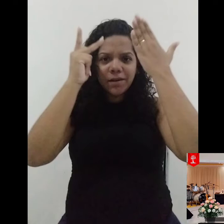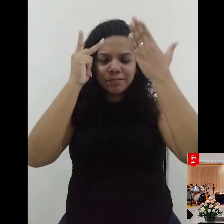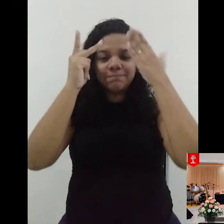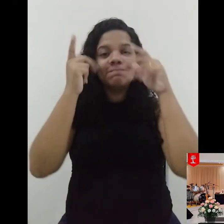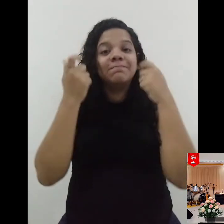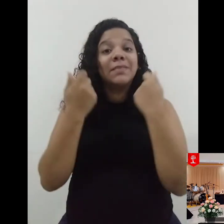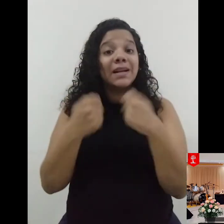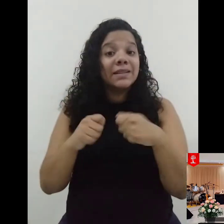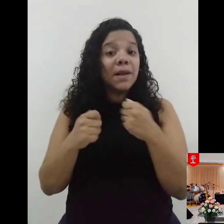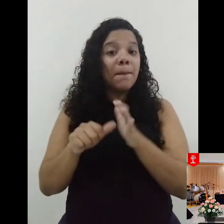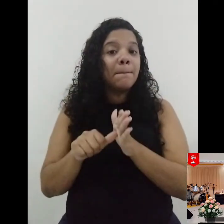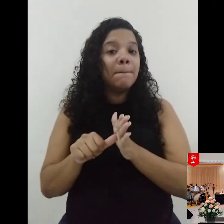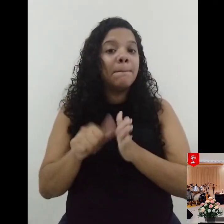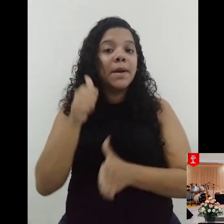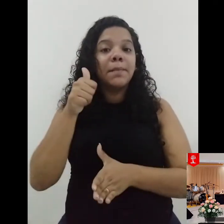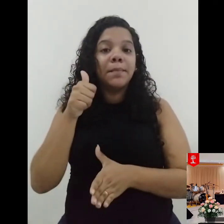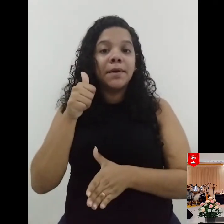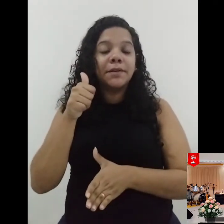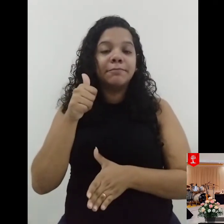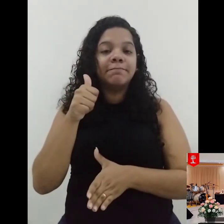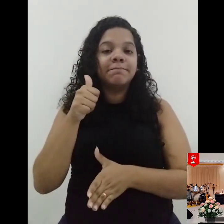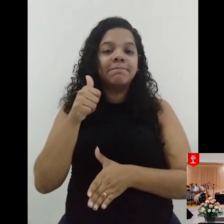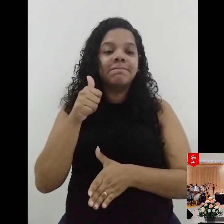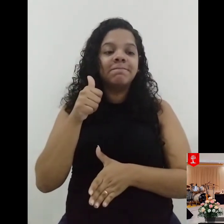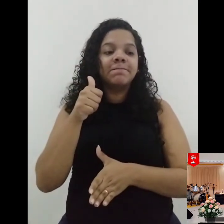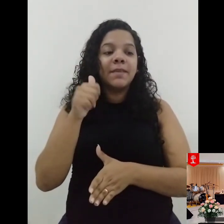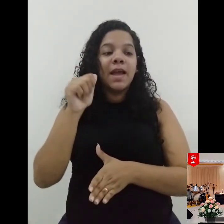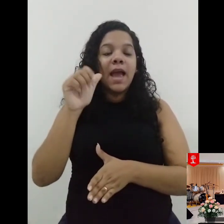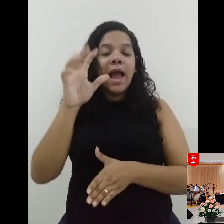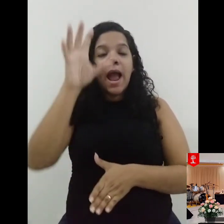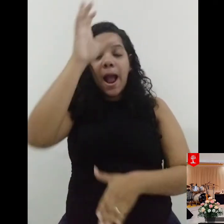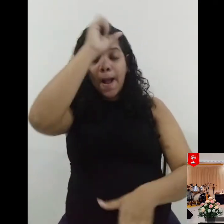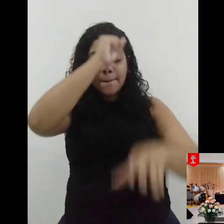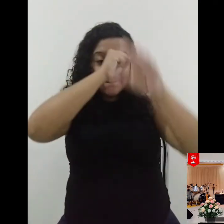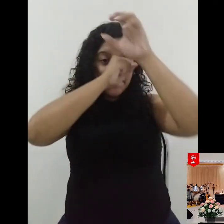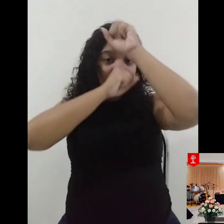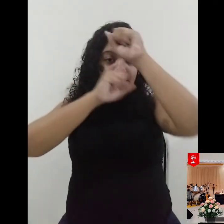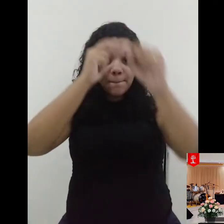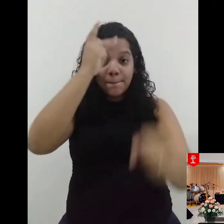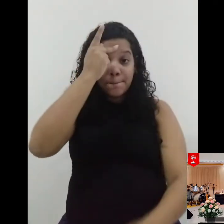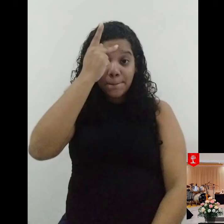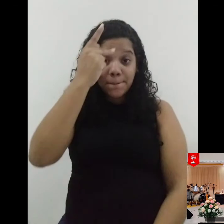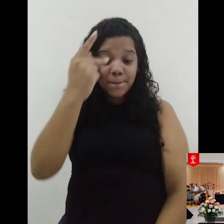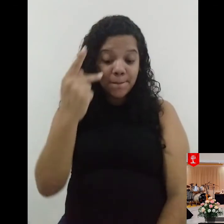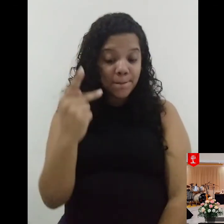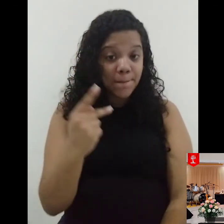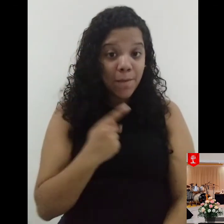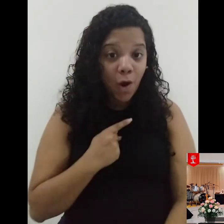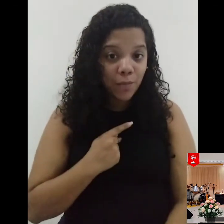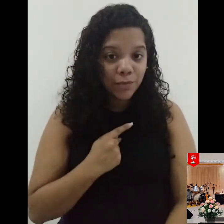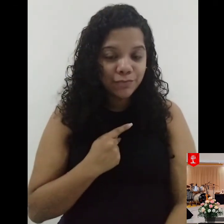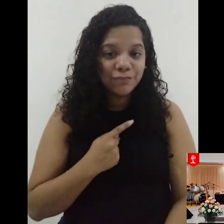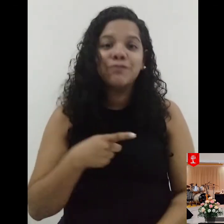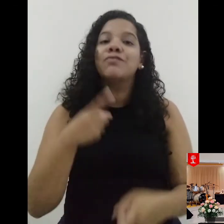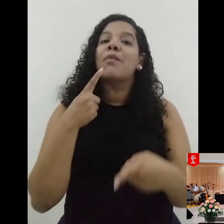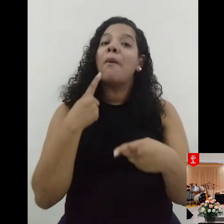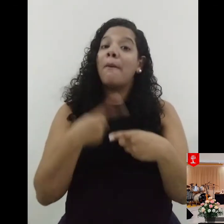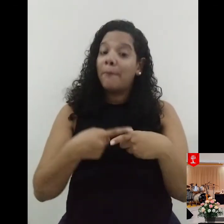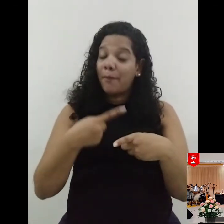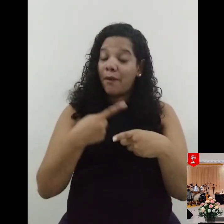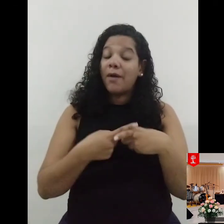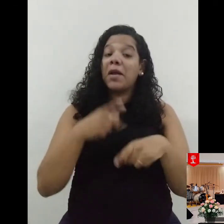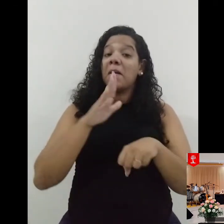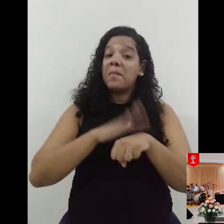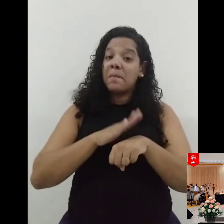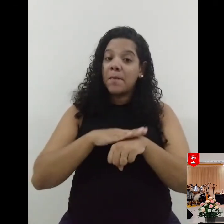E aí, apesar de nós entendermos em tese o conteúdo dela, estaremos respondendo a ela